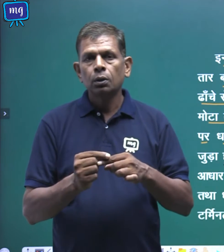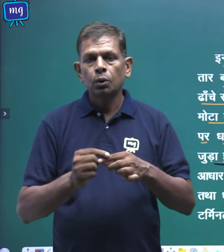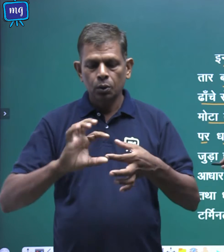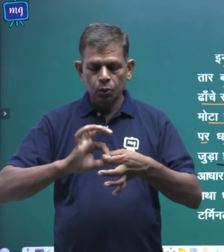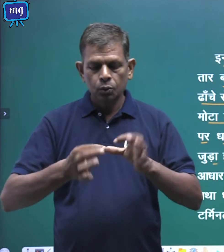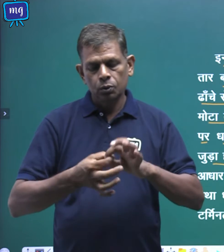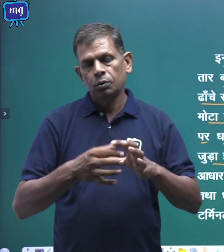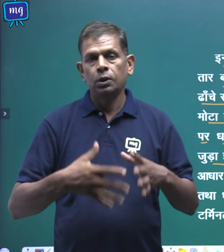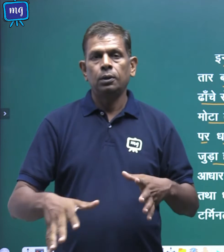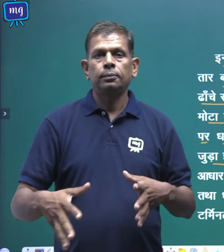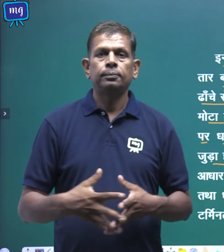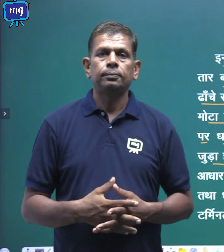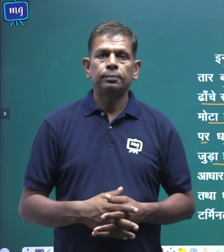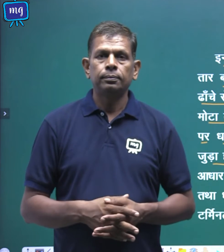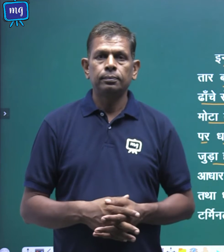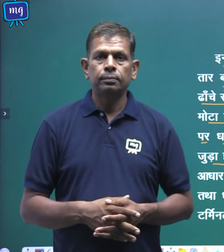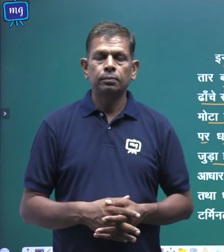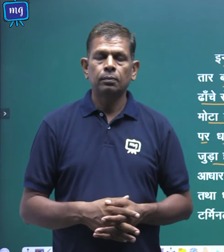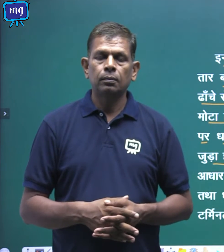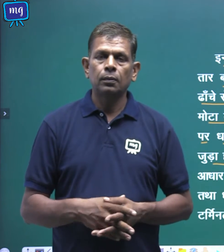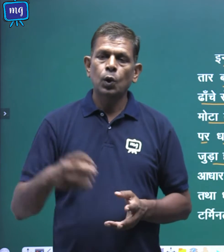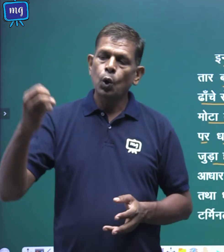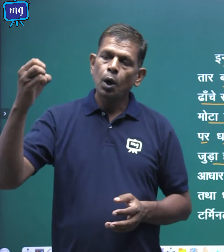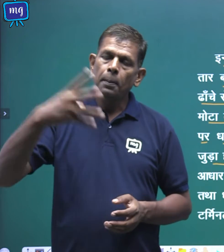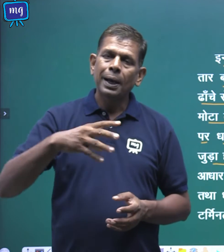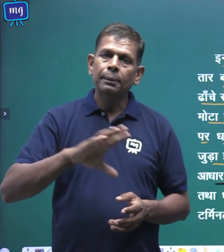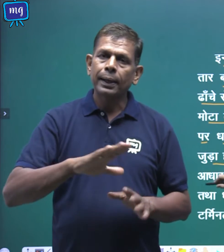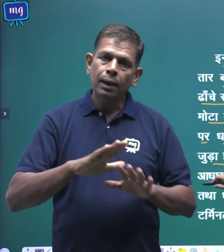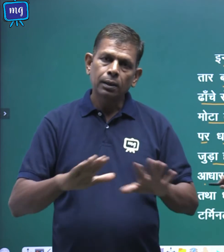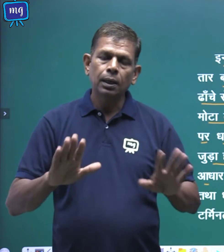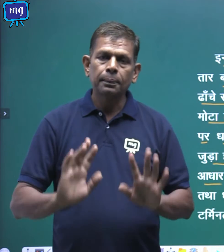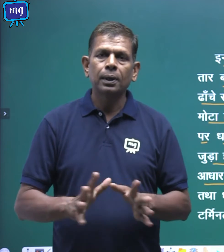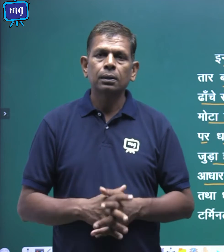जुड़ा होता है। बल्ब के आधार पर